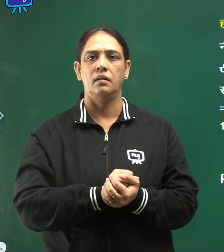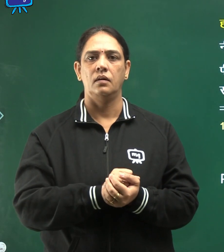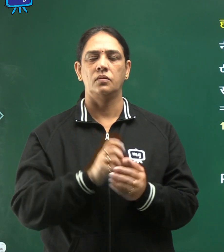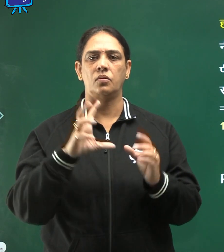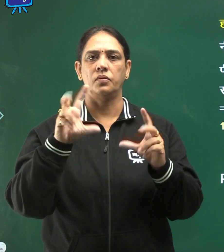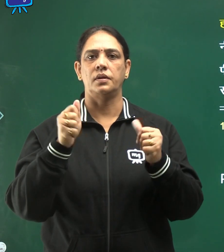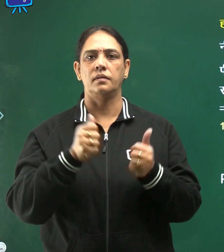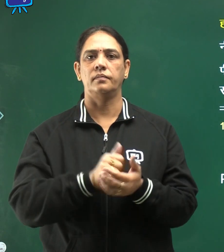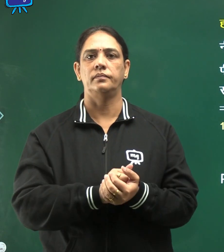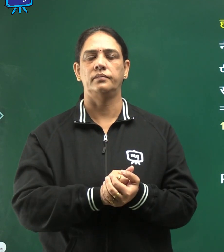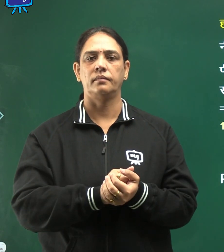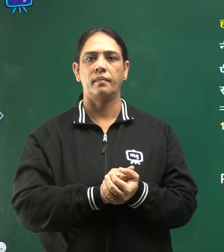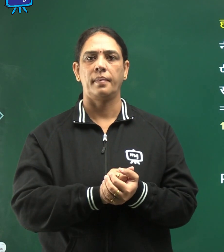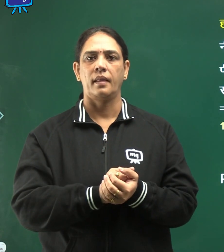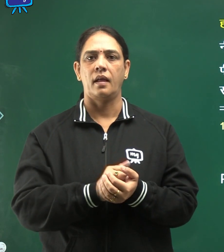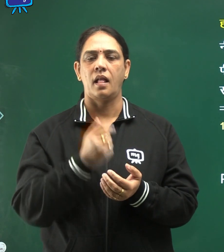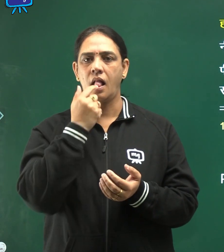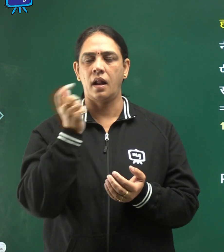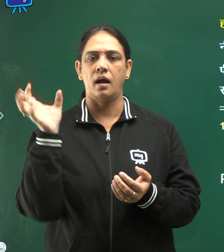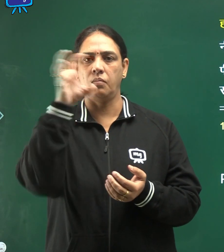हल, लाल गेंद